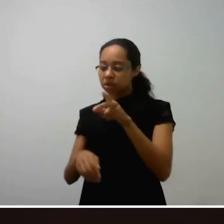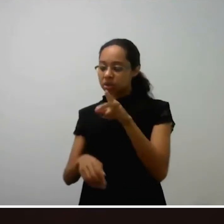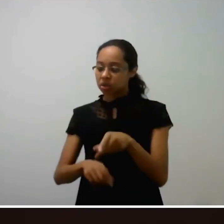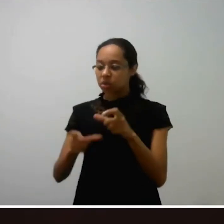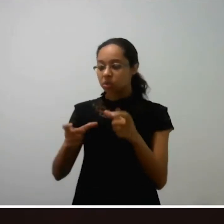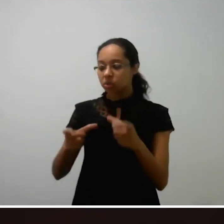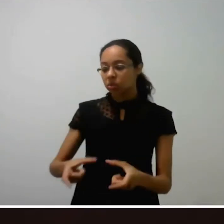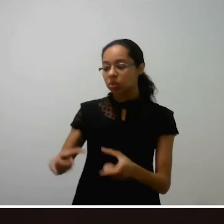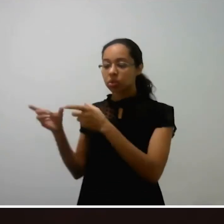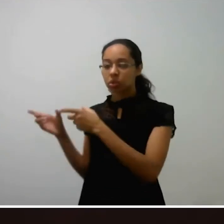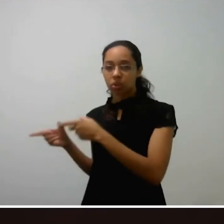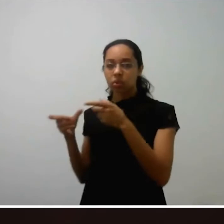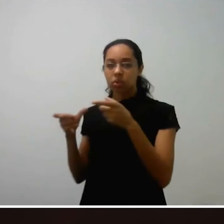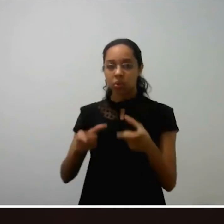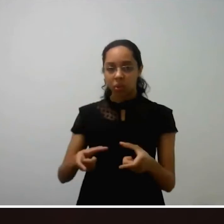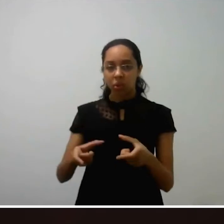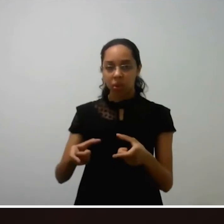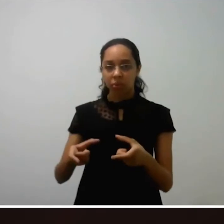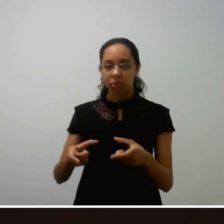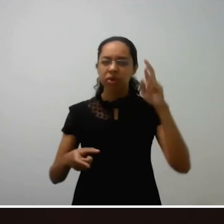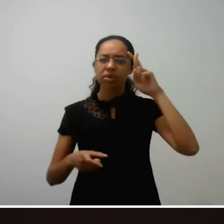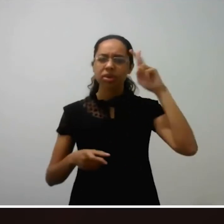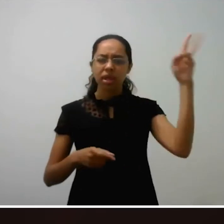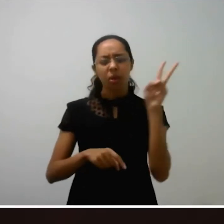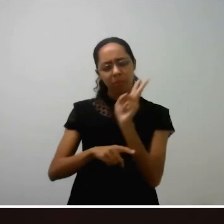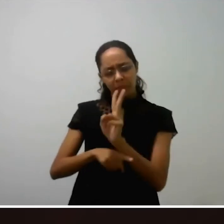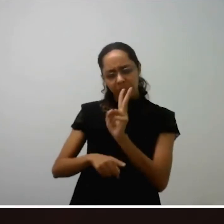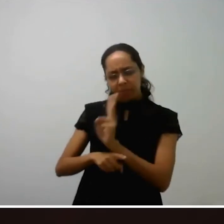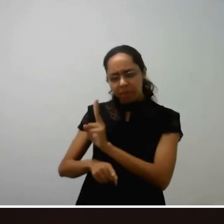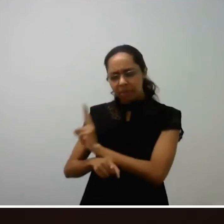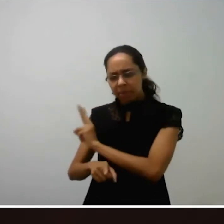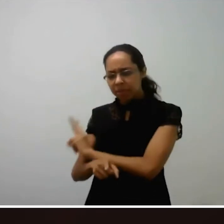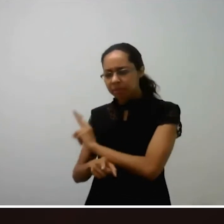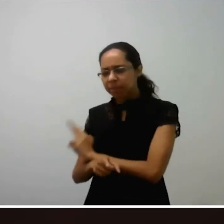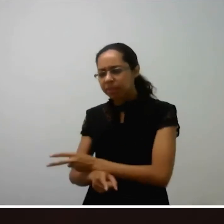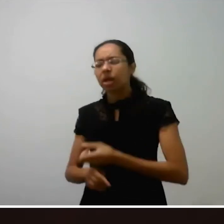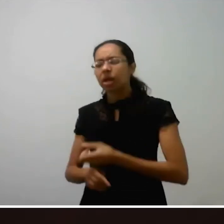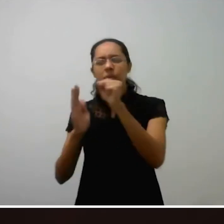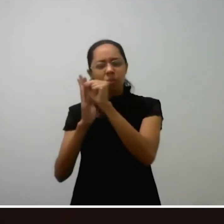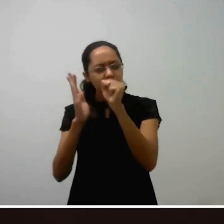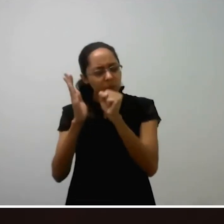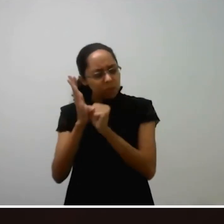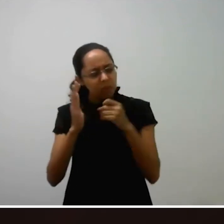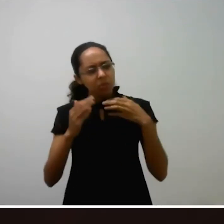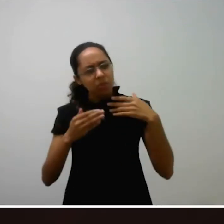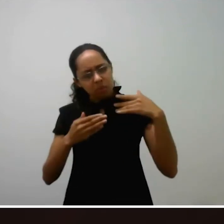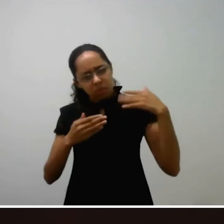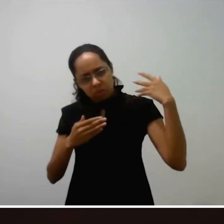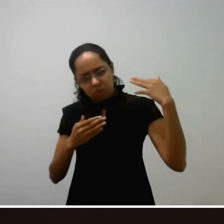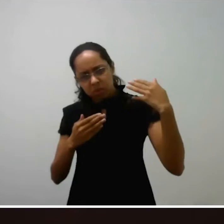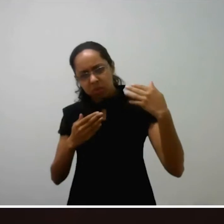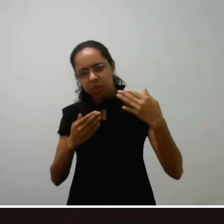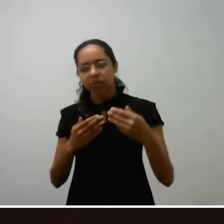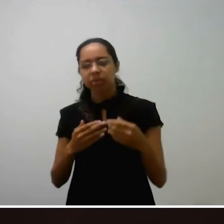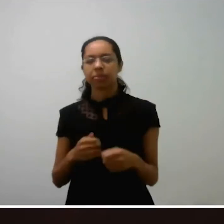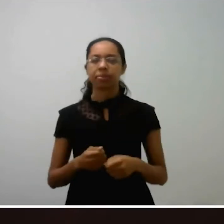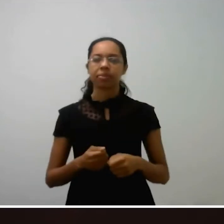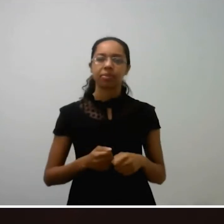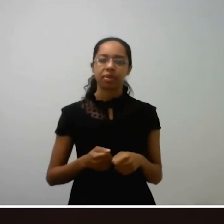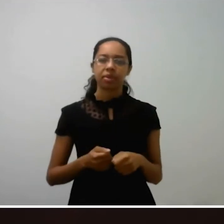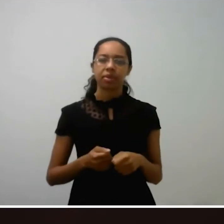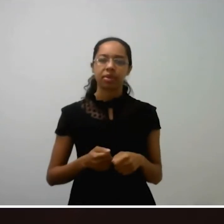muitos séculos. Essa linha ficou por muitos séculos. Então, vou falar um pouco de Pedro